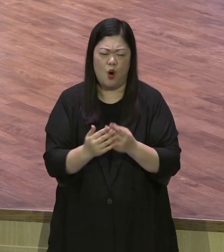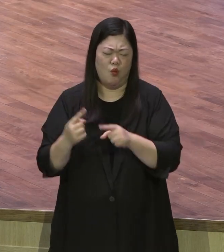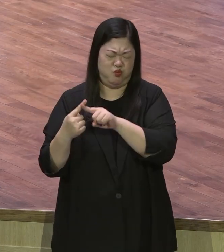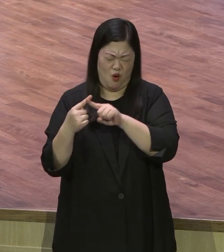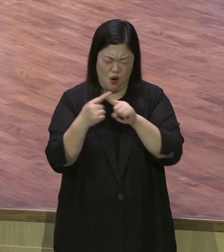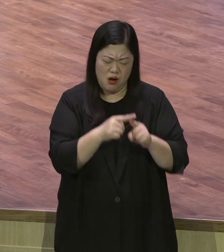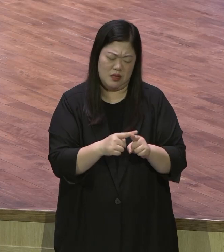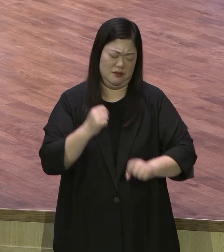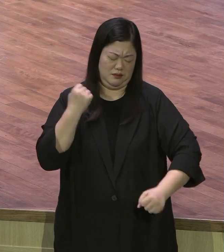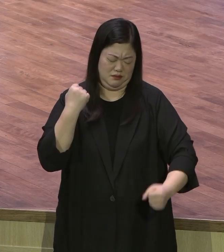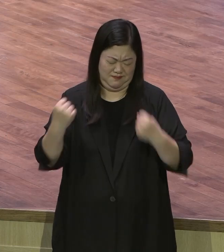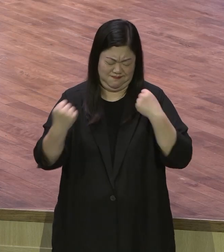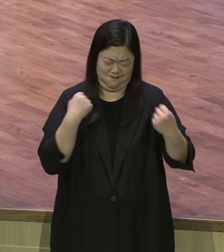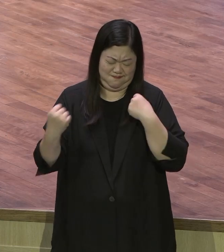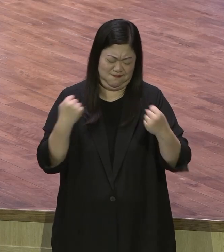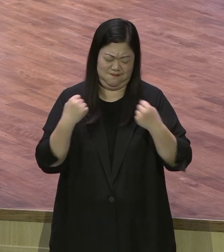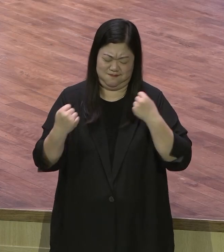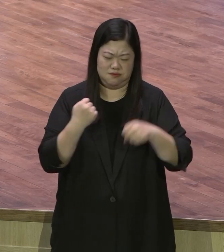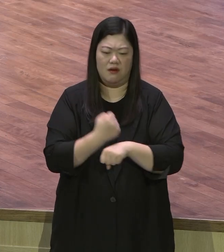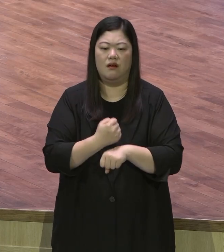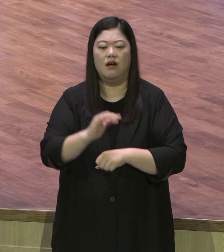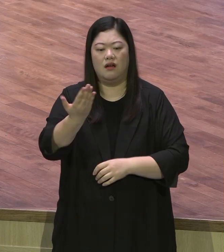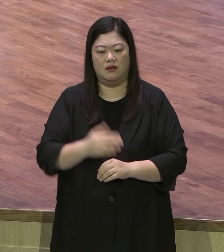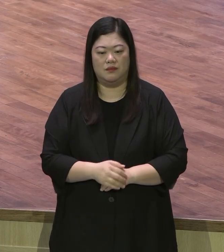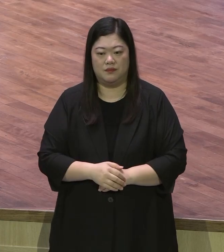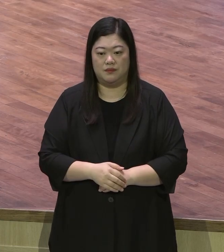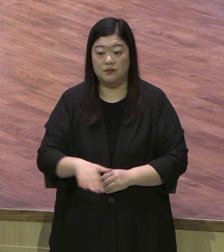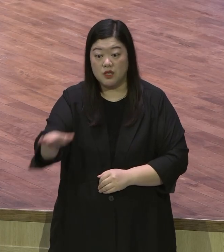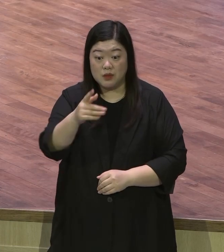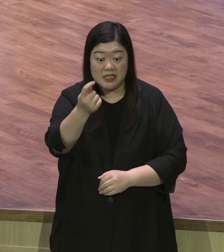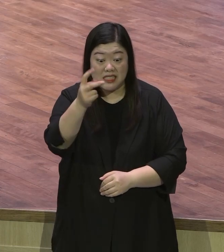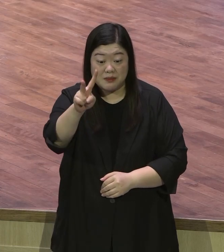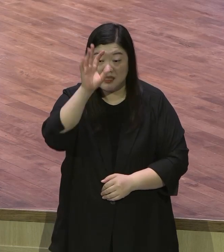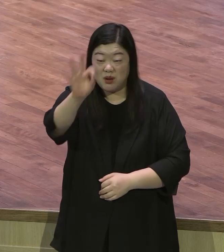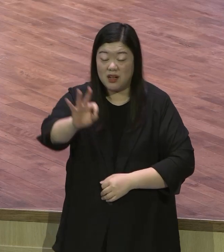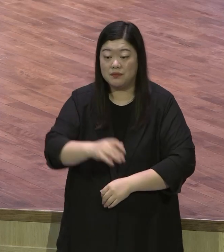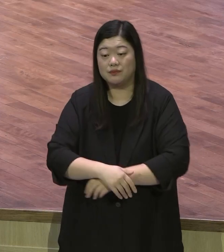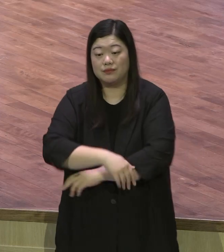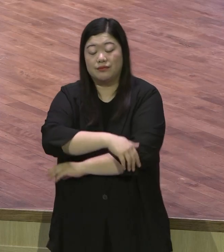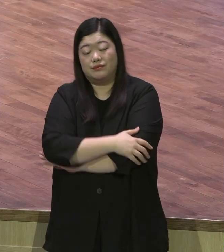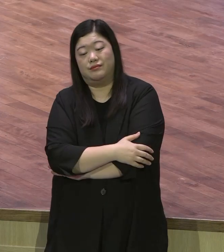운동하고 열심히. 왜 텔레비를 멍하게 봅니까? 앉아서 막